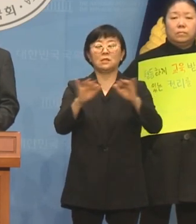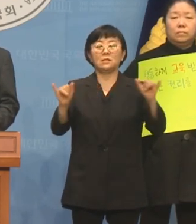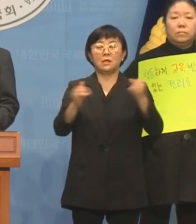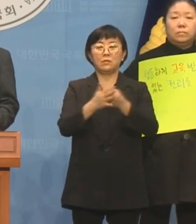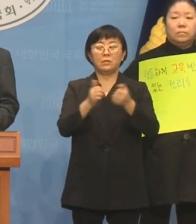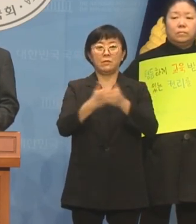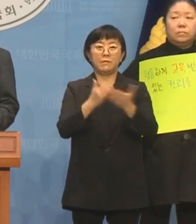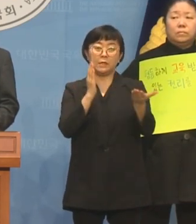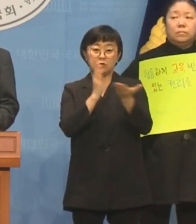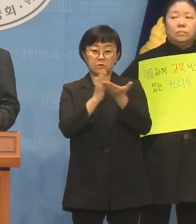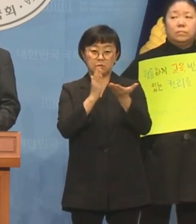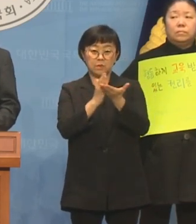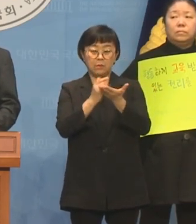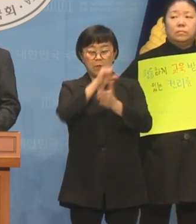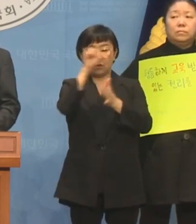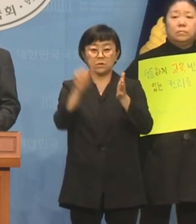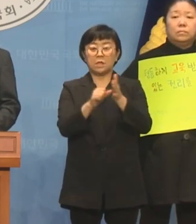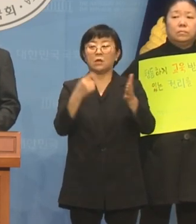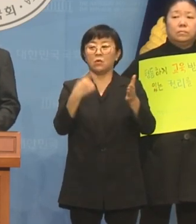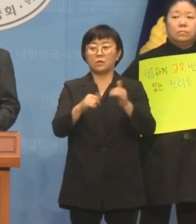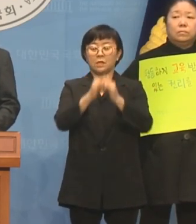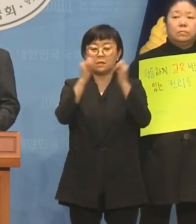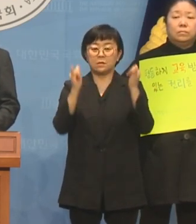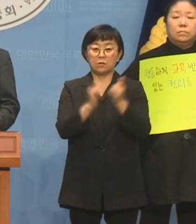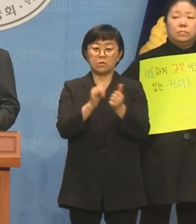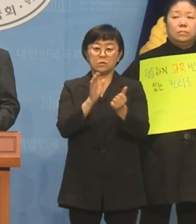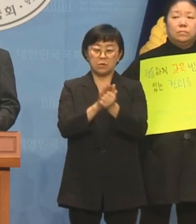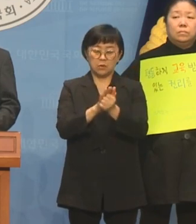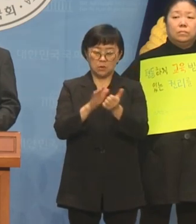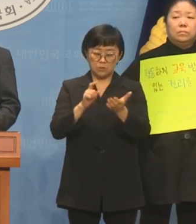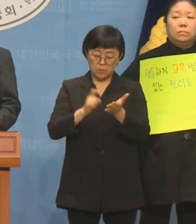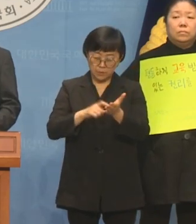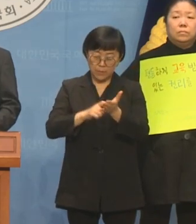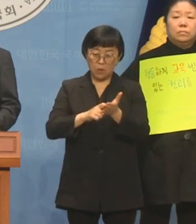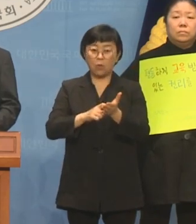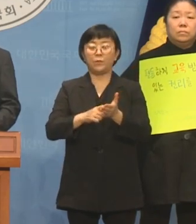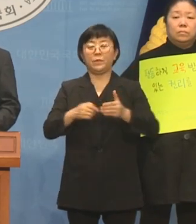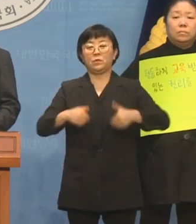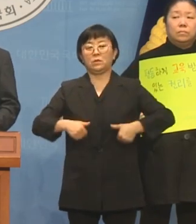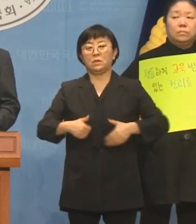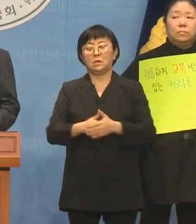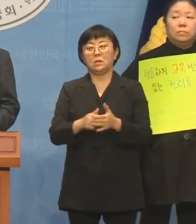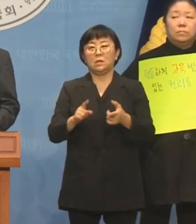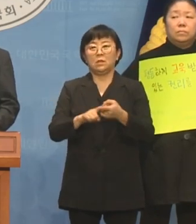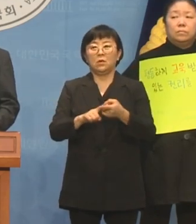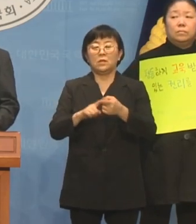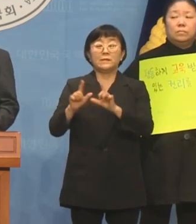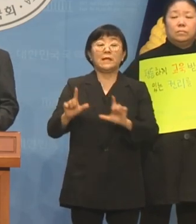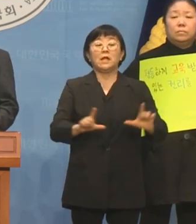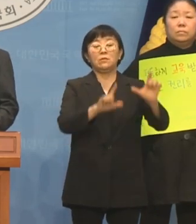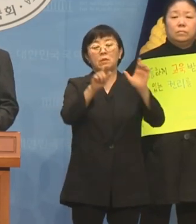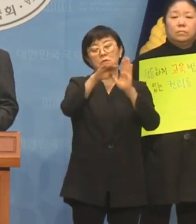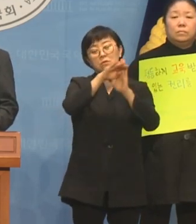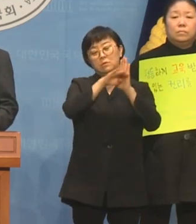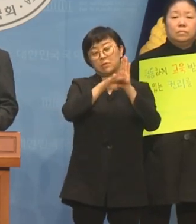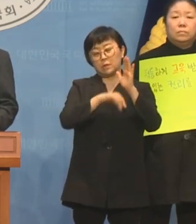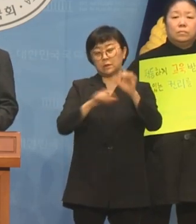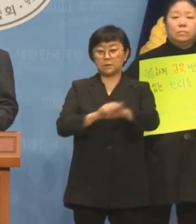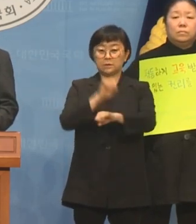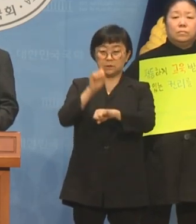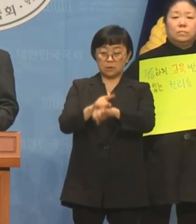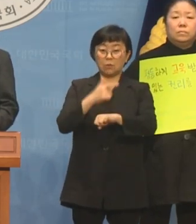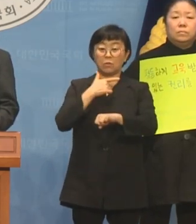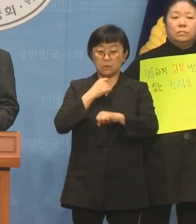비롯한 사회적 지원이 시급하고 절실하다. 경계선 지능인이 생애 주기별 특성과